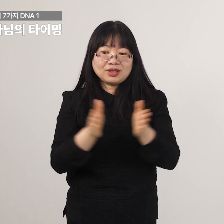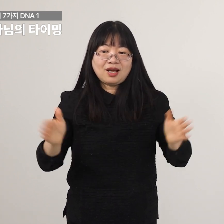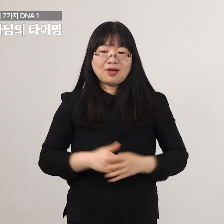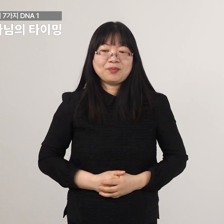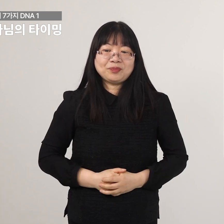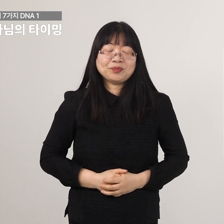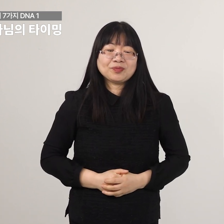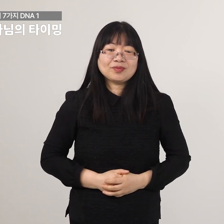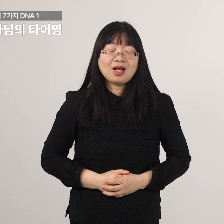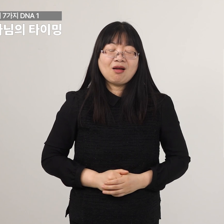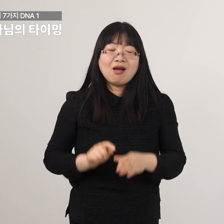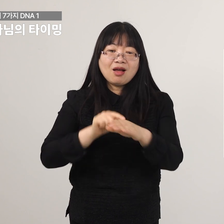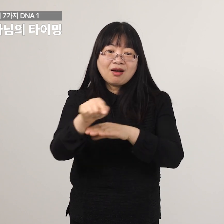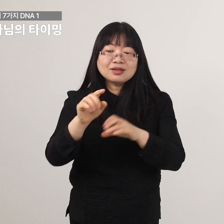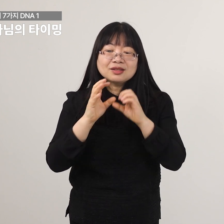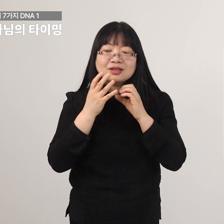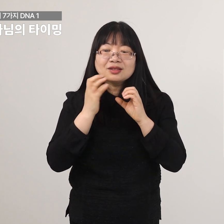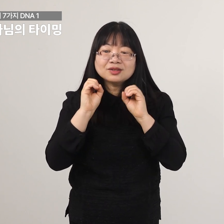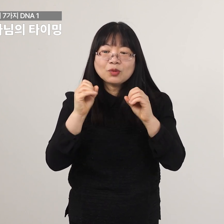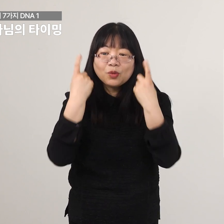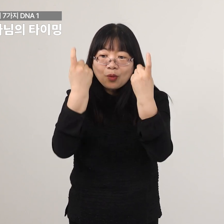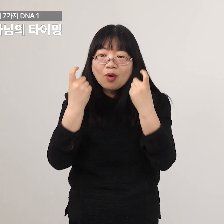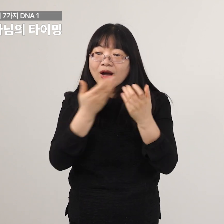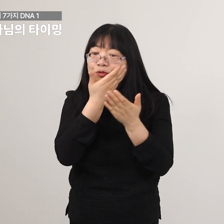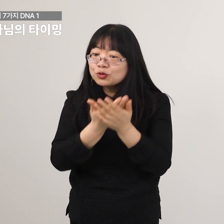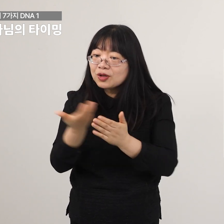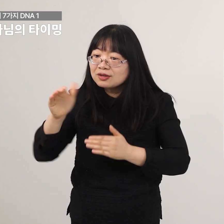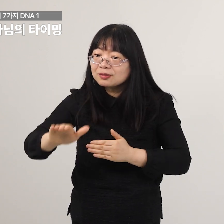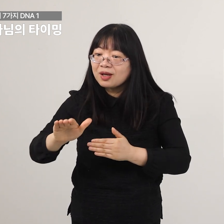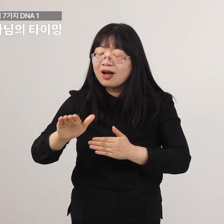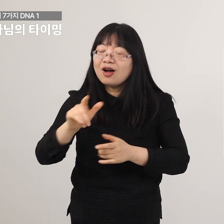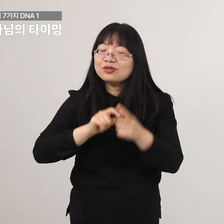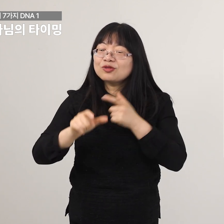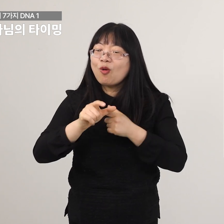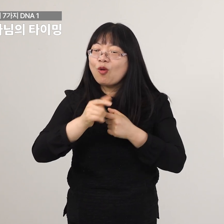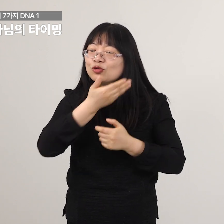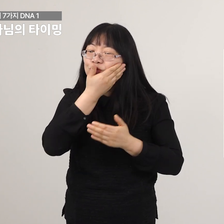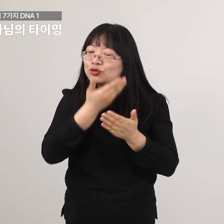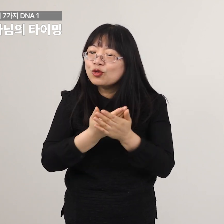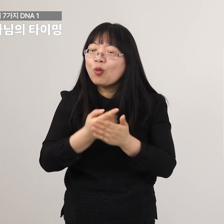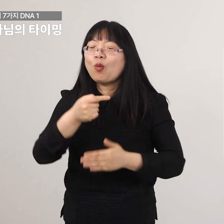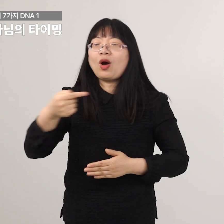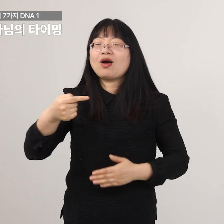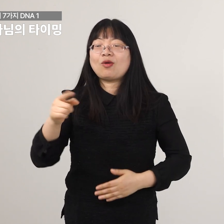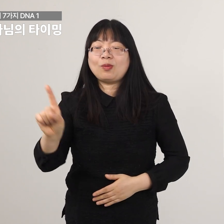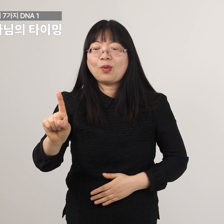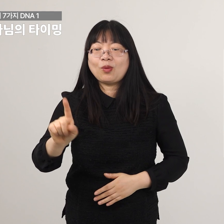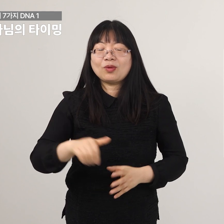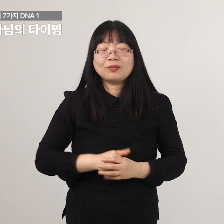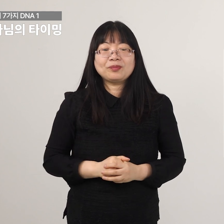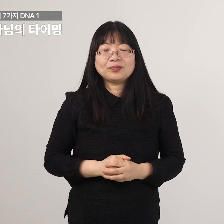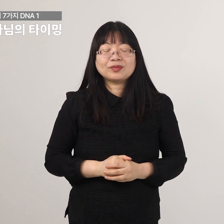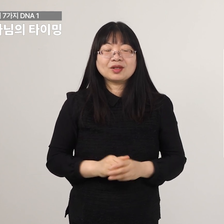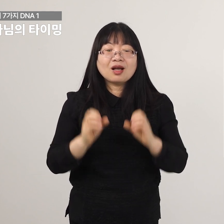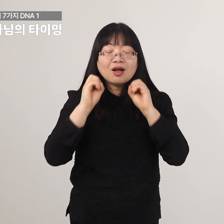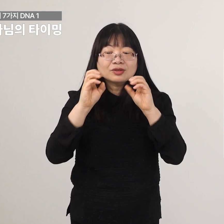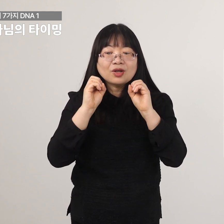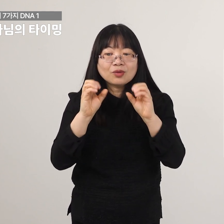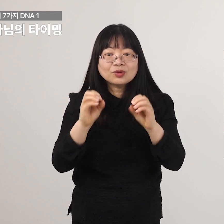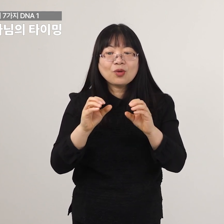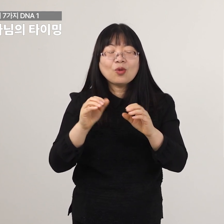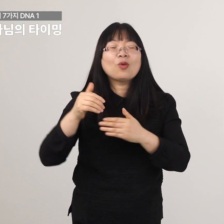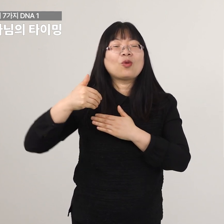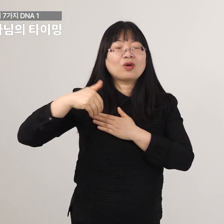선교 자체도 중요하지만 그 못지않게 더 중요한 것은 뭐냐 하면 그